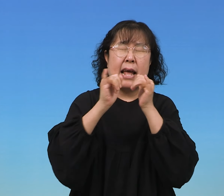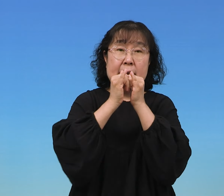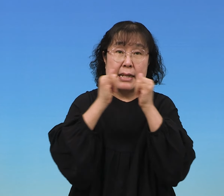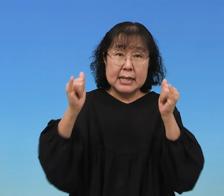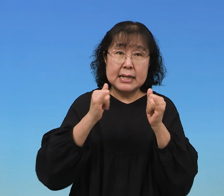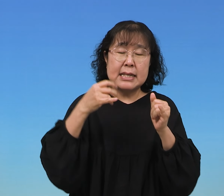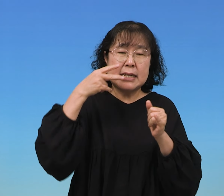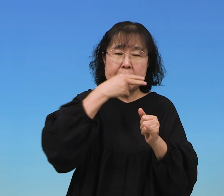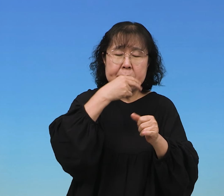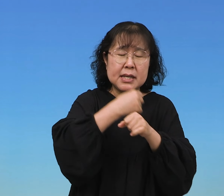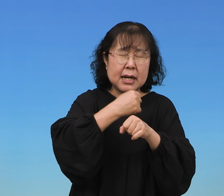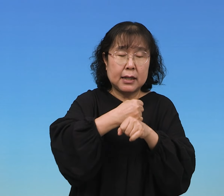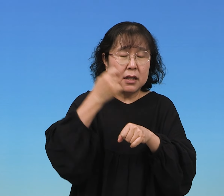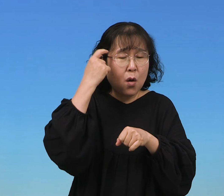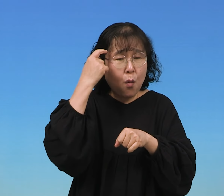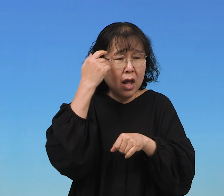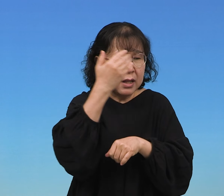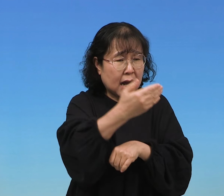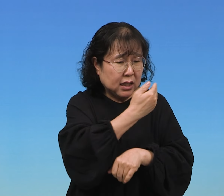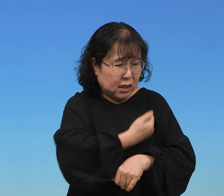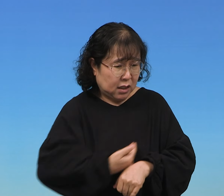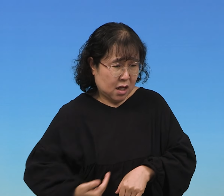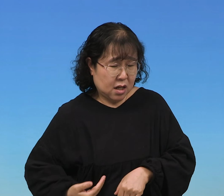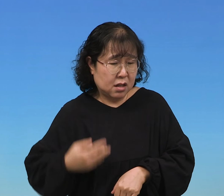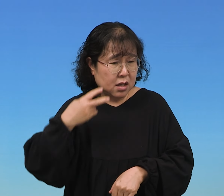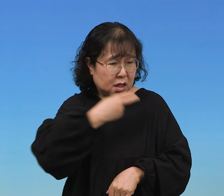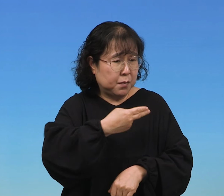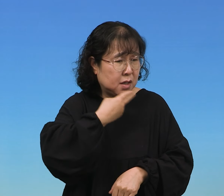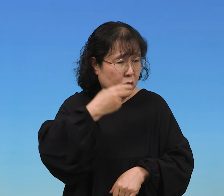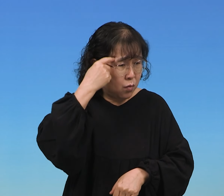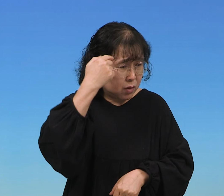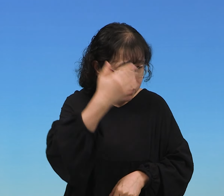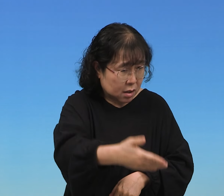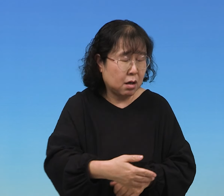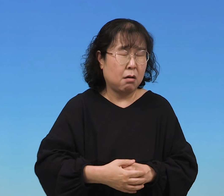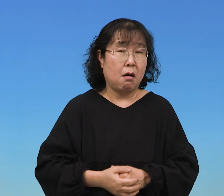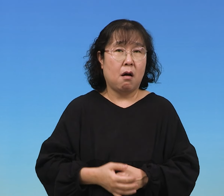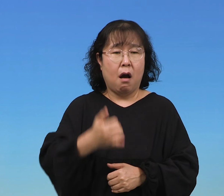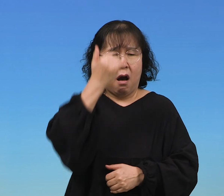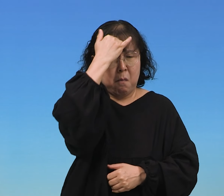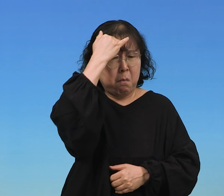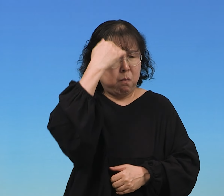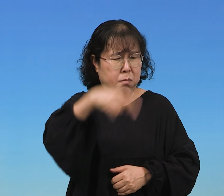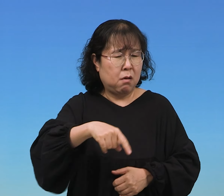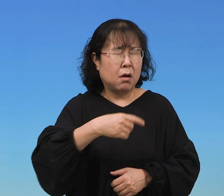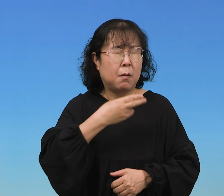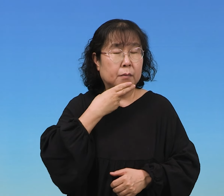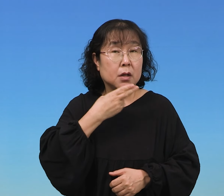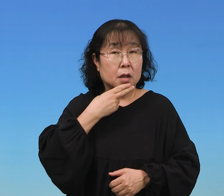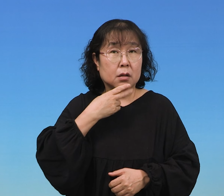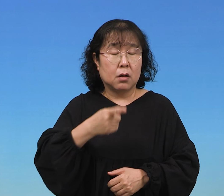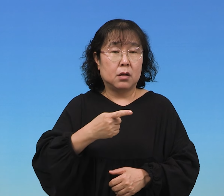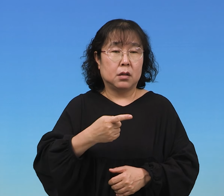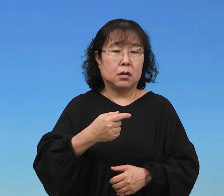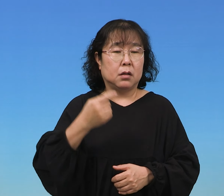당신의 제자들은 금식하지 아니하나이까? 이 굉장히 무례한 질문 아닙니까? 굉장히